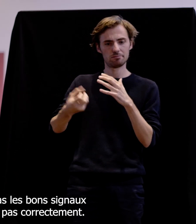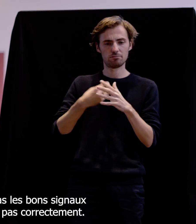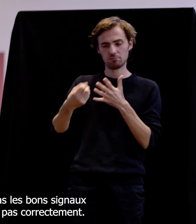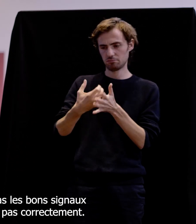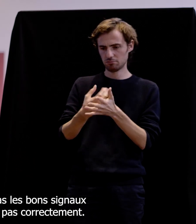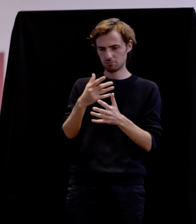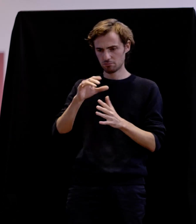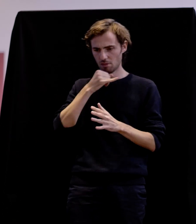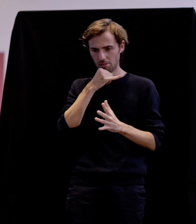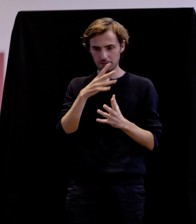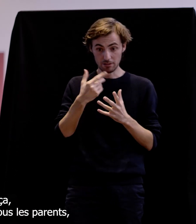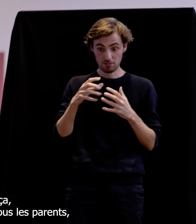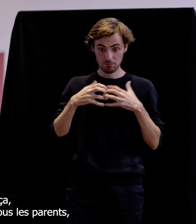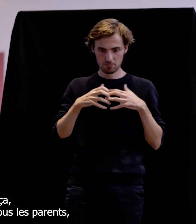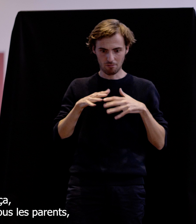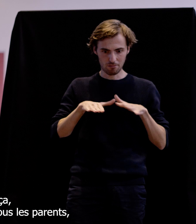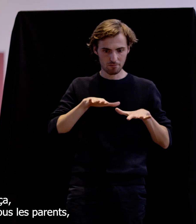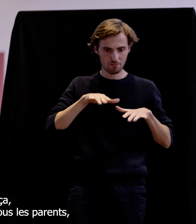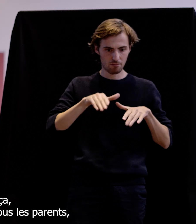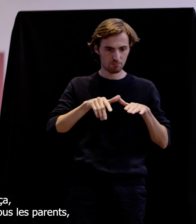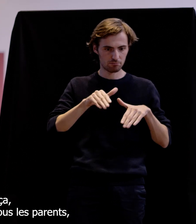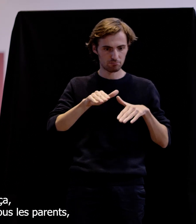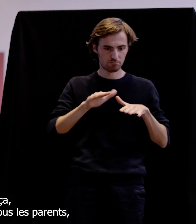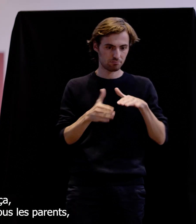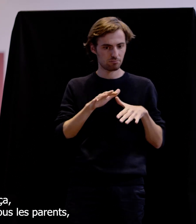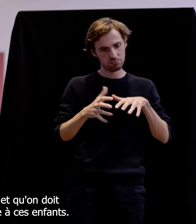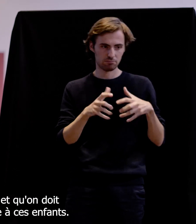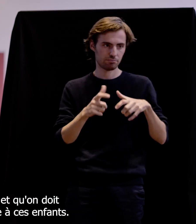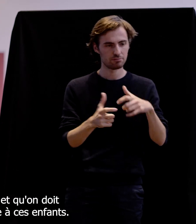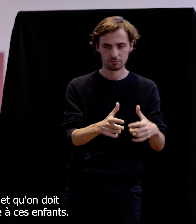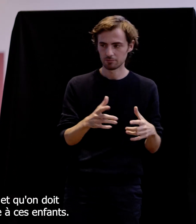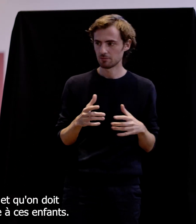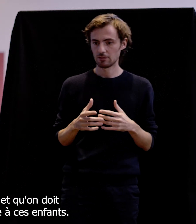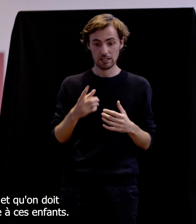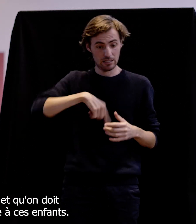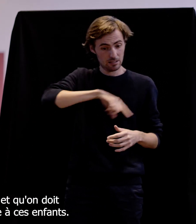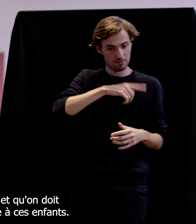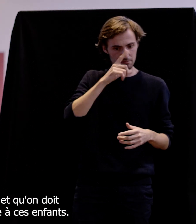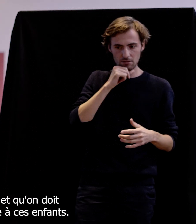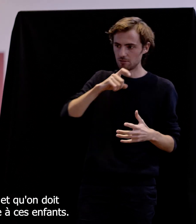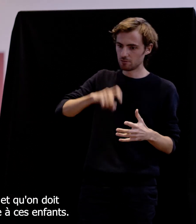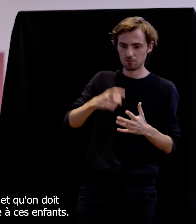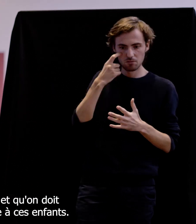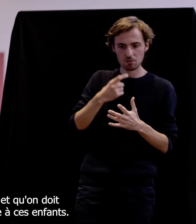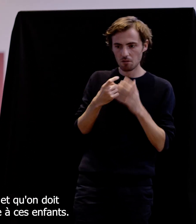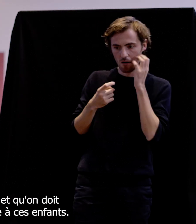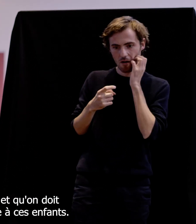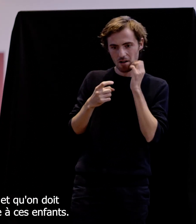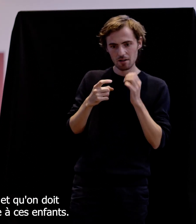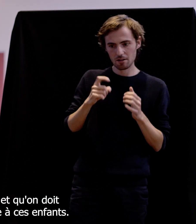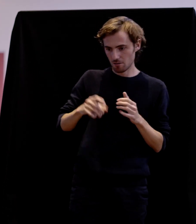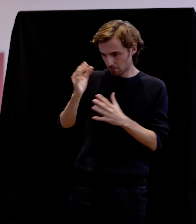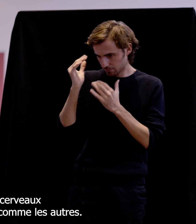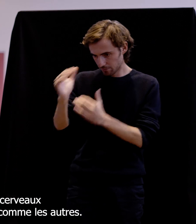fonctionne pas correctement. Donc ça veut dire que nous, les parents, on doit le savoir, et qu'on doit leur faire confiance à